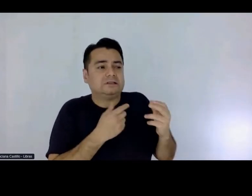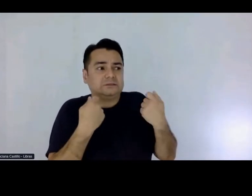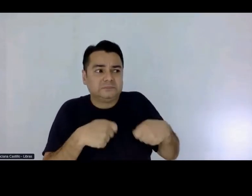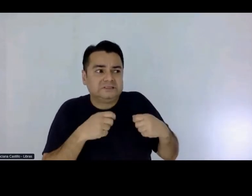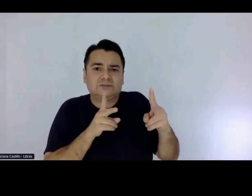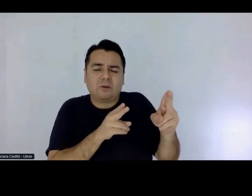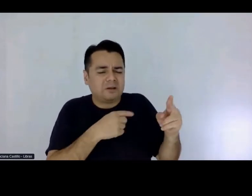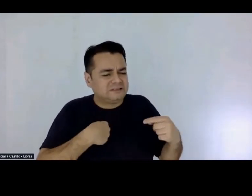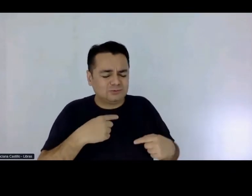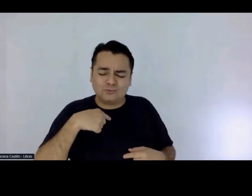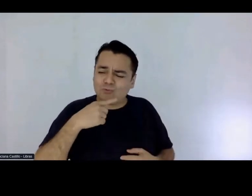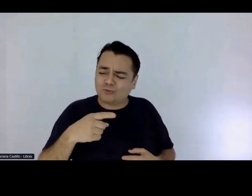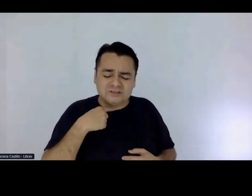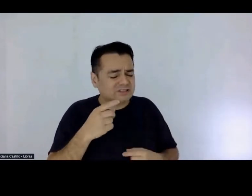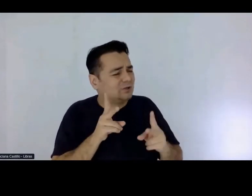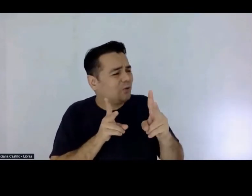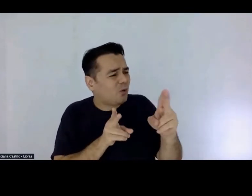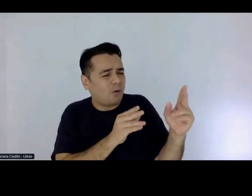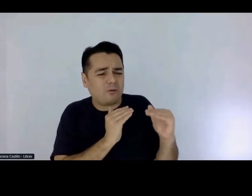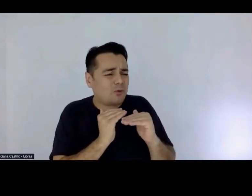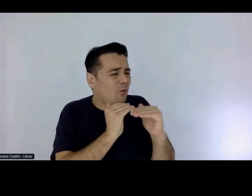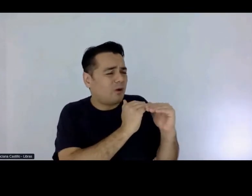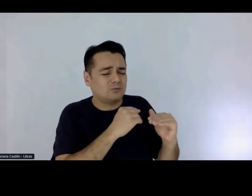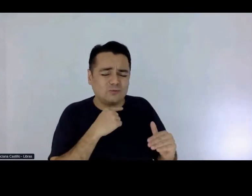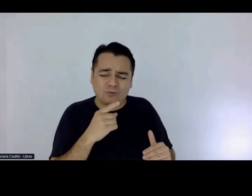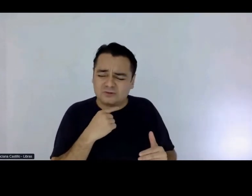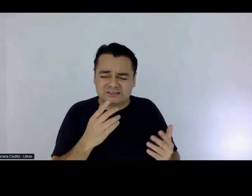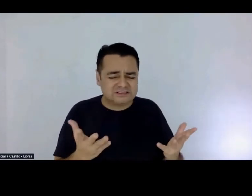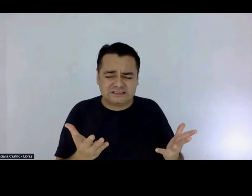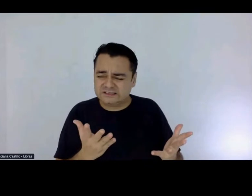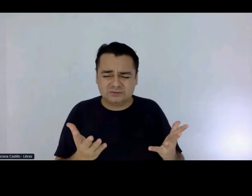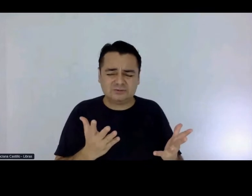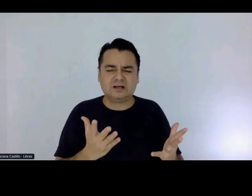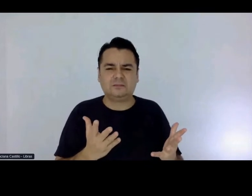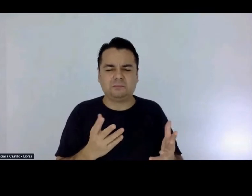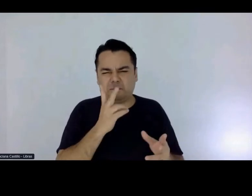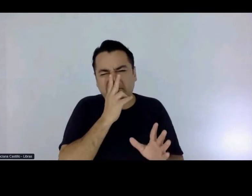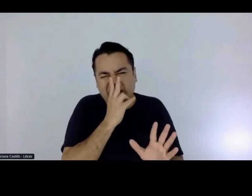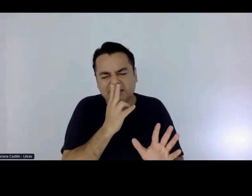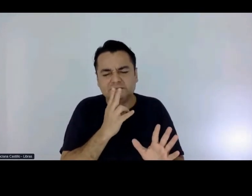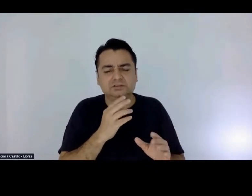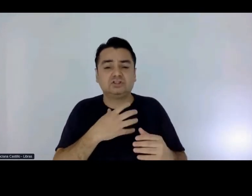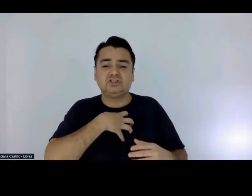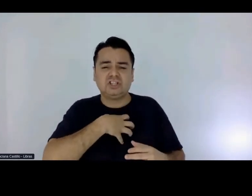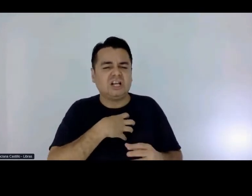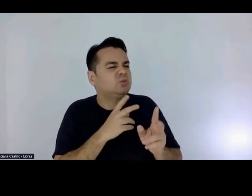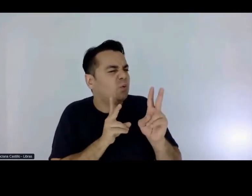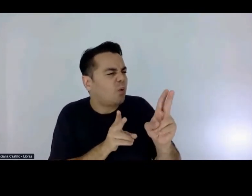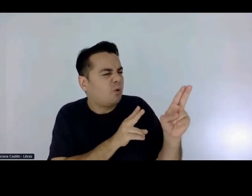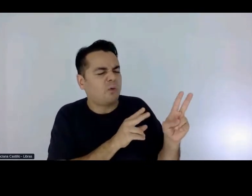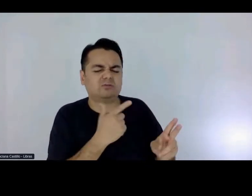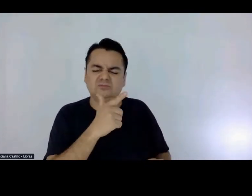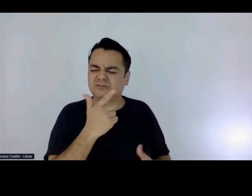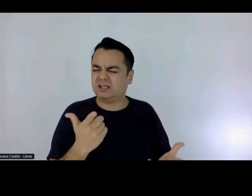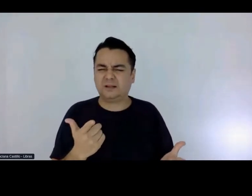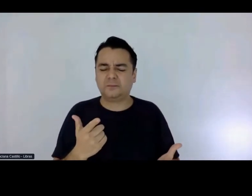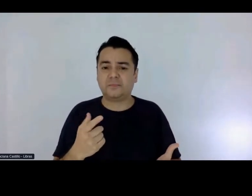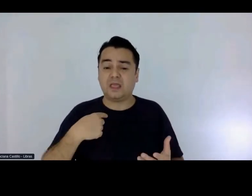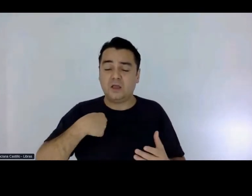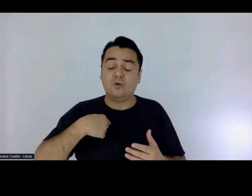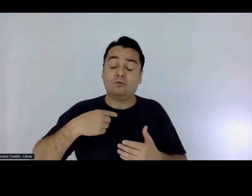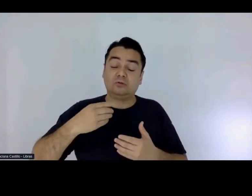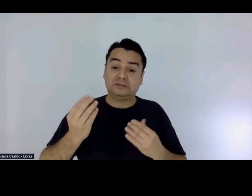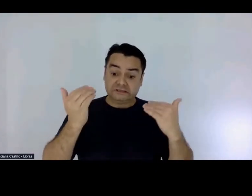porque eu não era igual às outras pessoas. Mas era cobrada, sim, do lado de fora e eu me cobrava